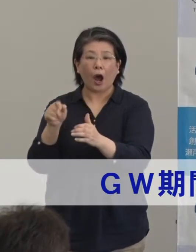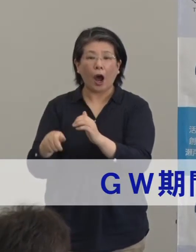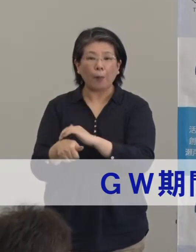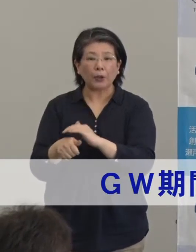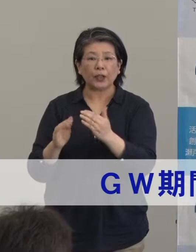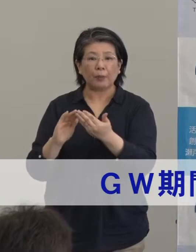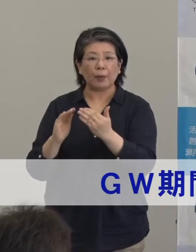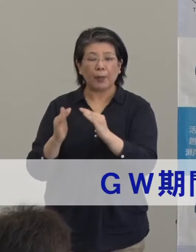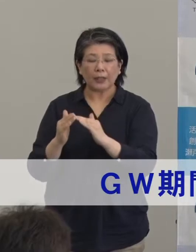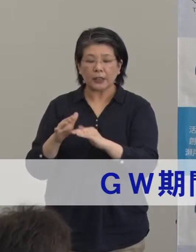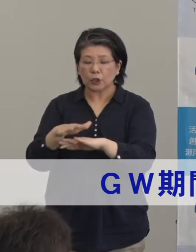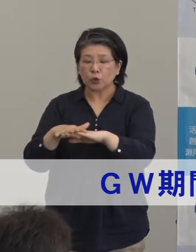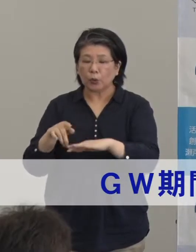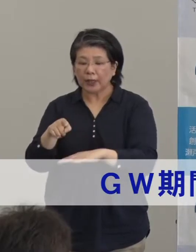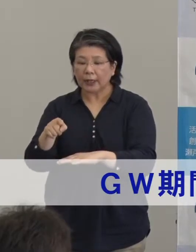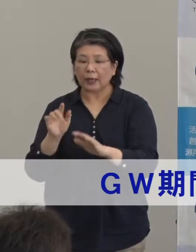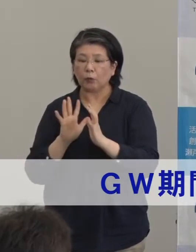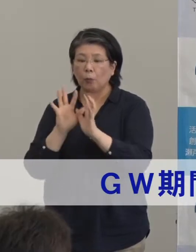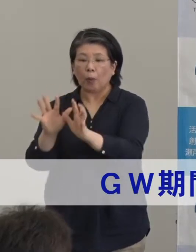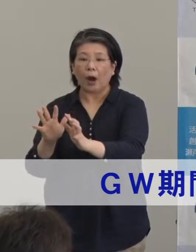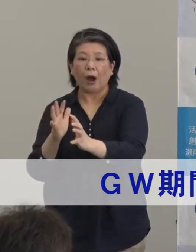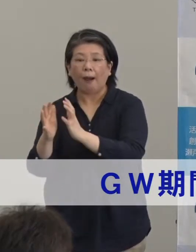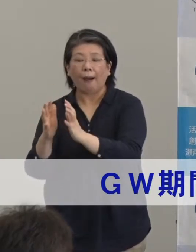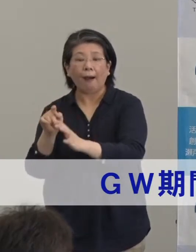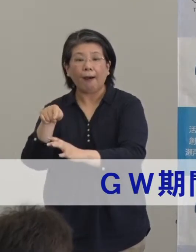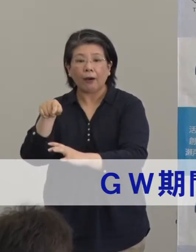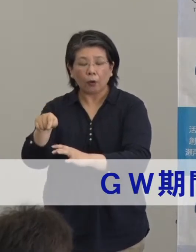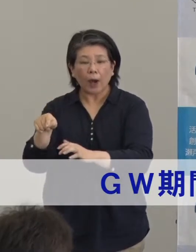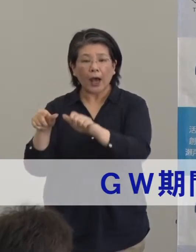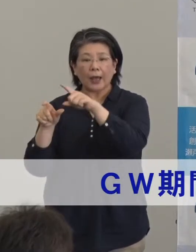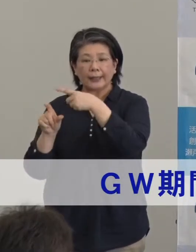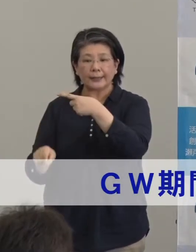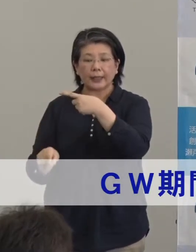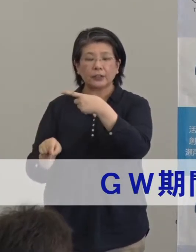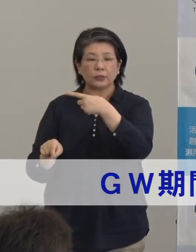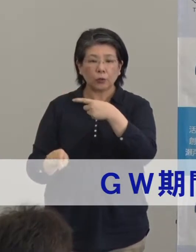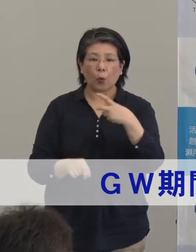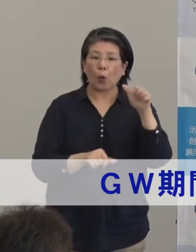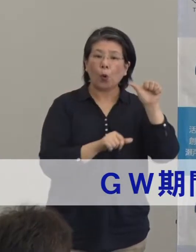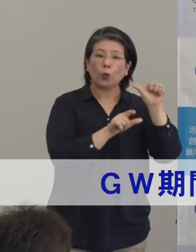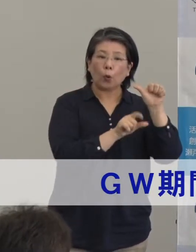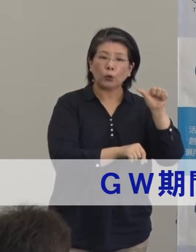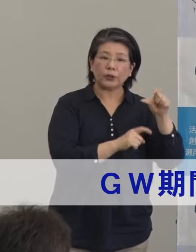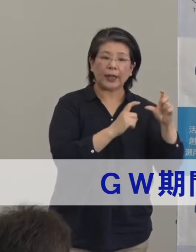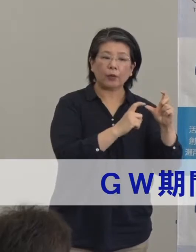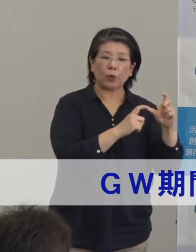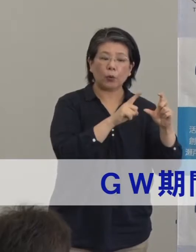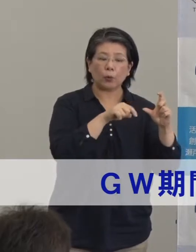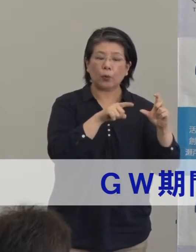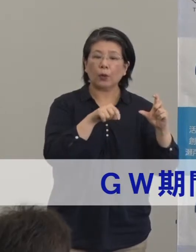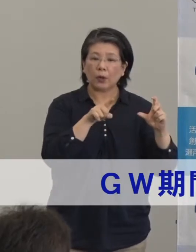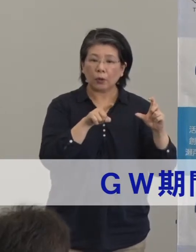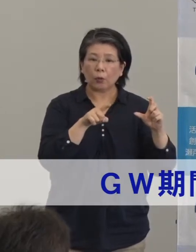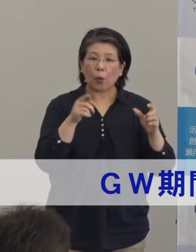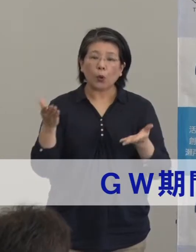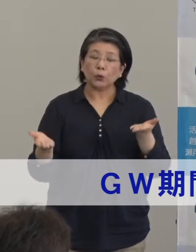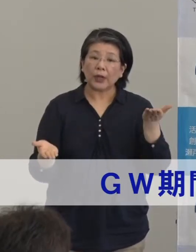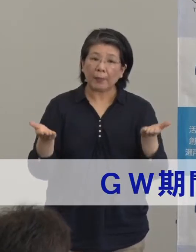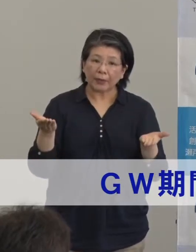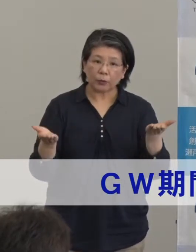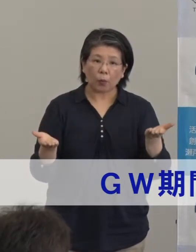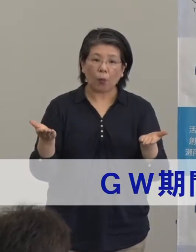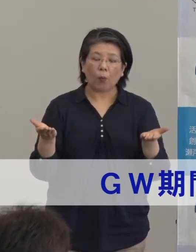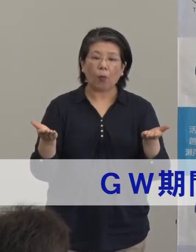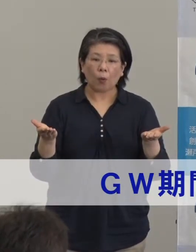町商店街で見てみますと、1月と比べてゴールデンウィーク期間中の同日祝日の比較